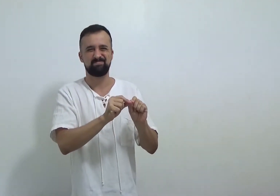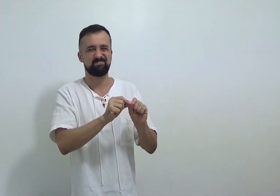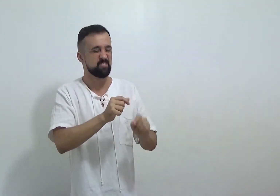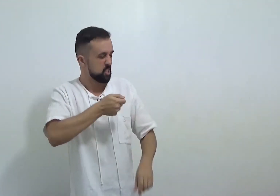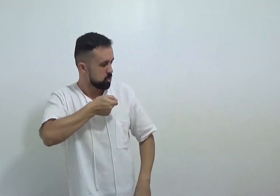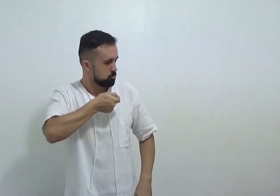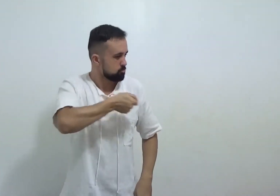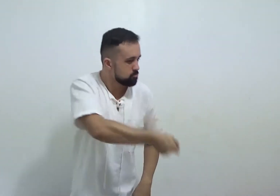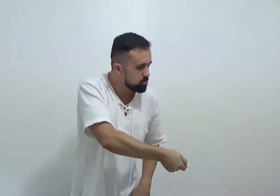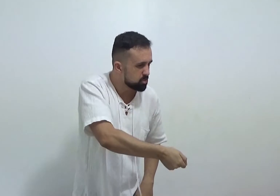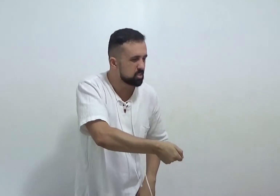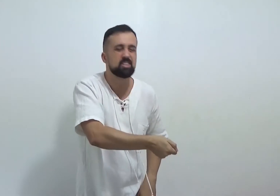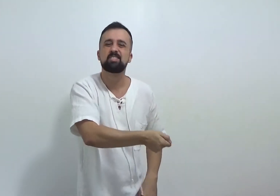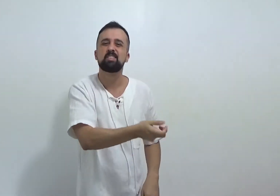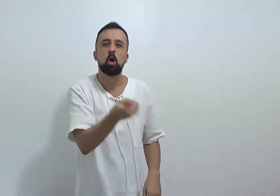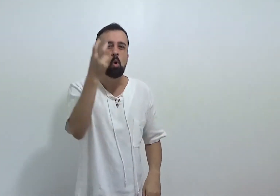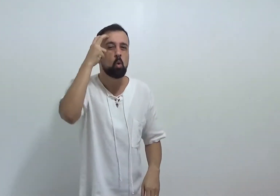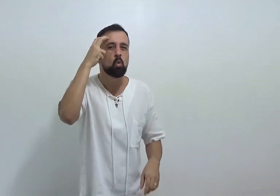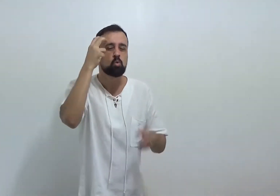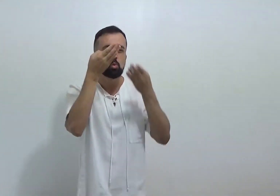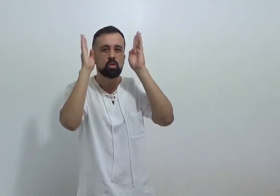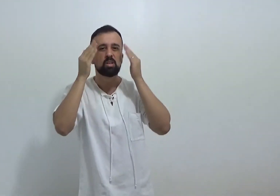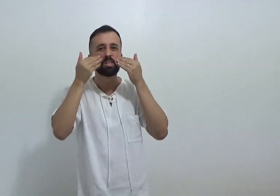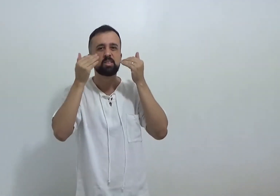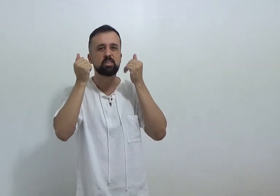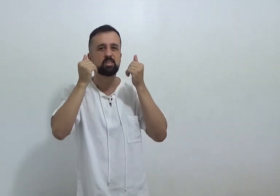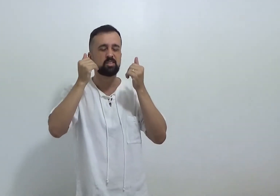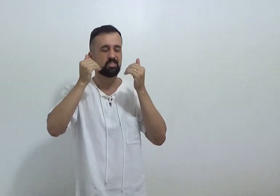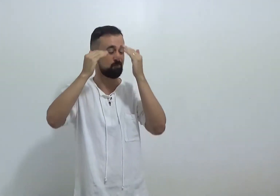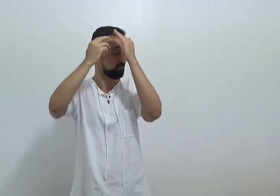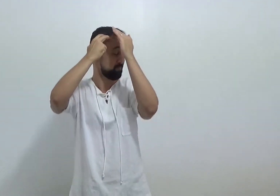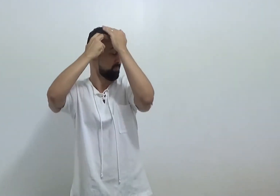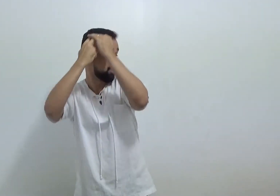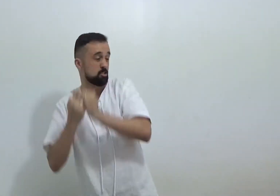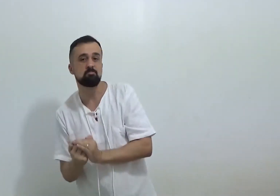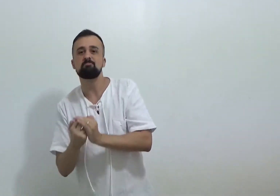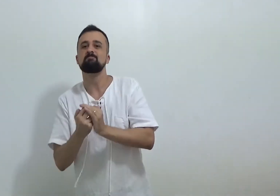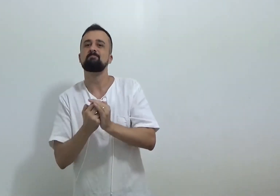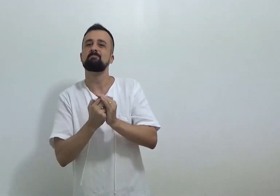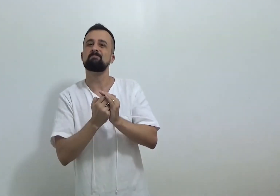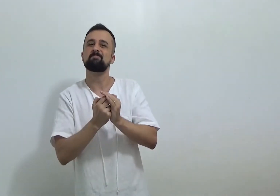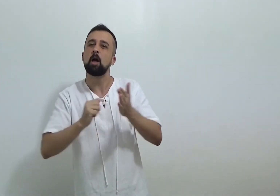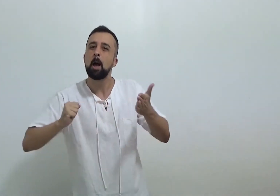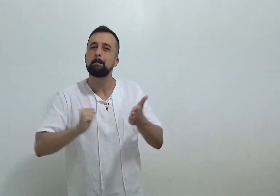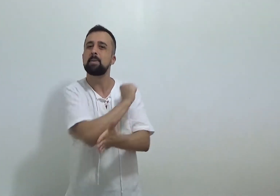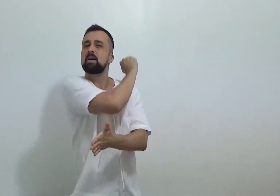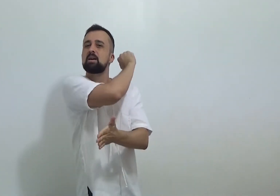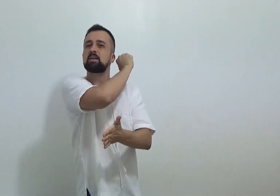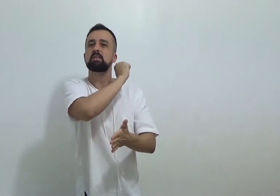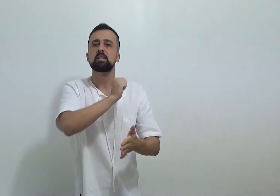mas também forçaram o apagamento da cultura indígena, sua